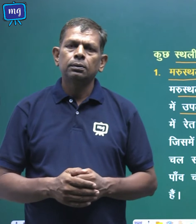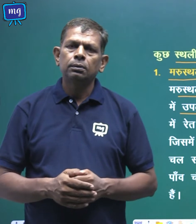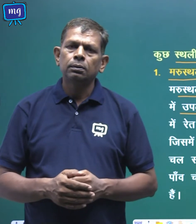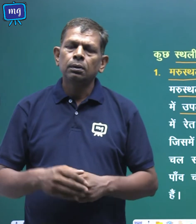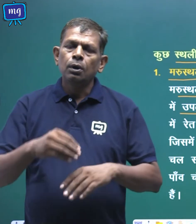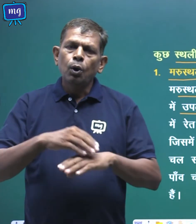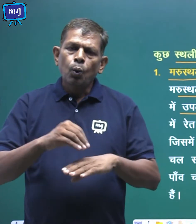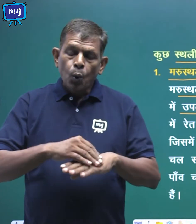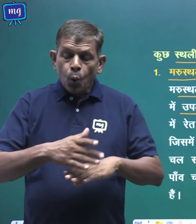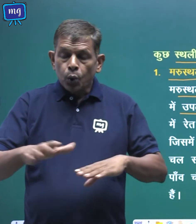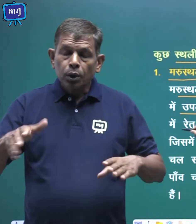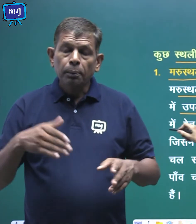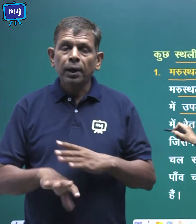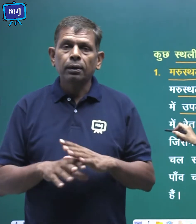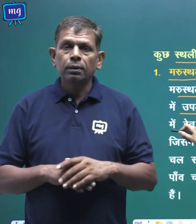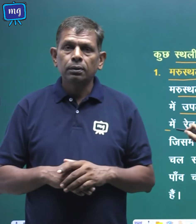मरुस्थल में